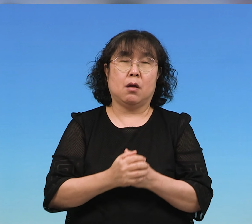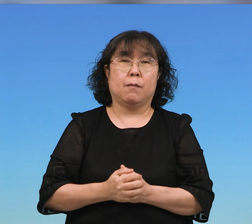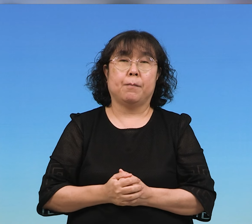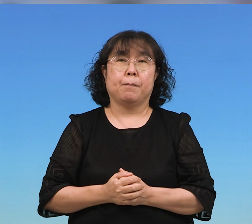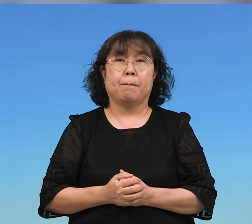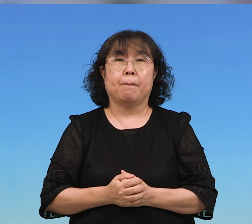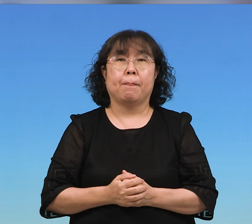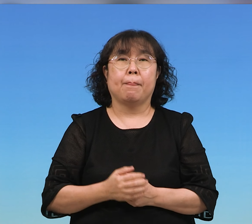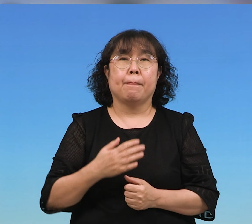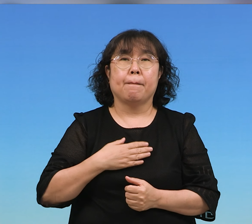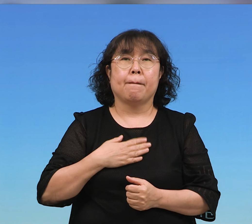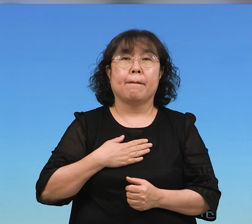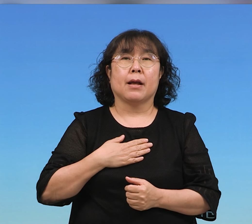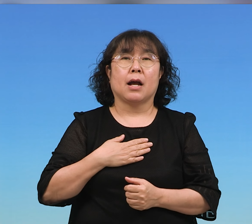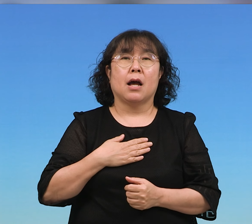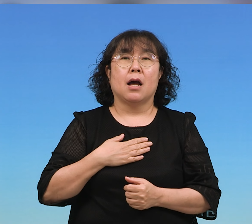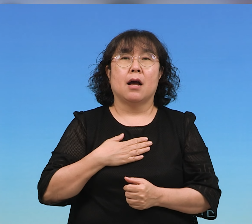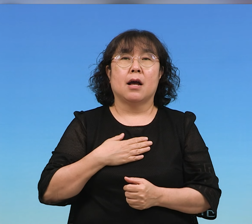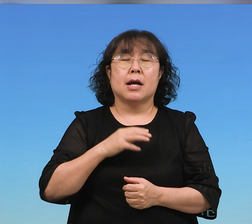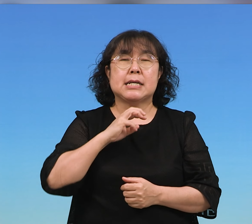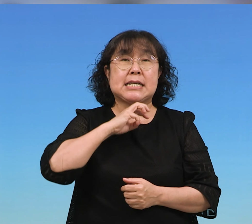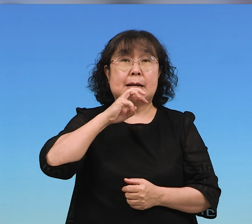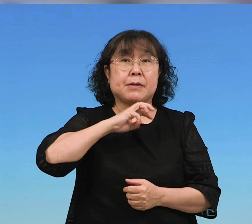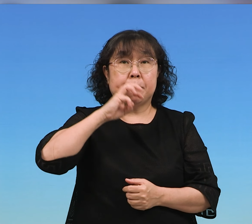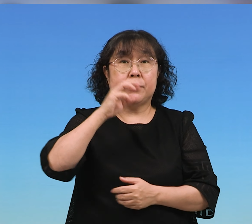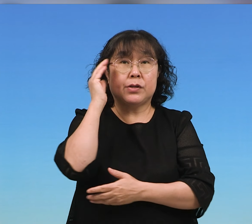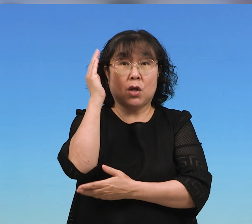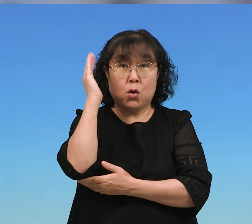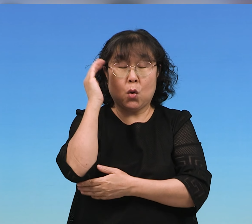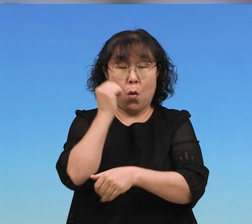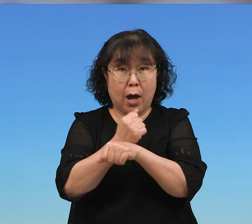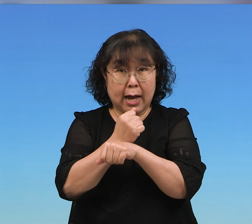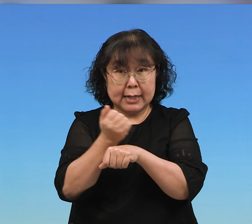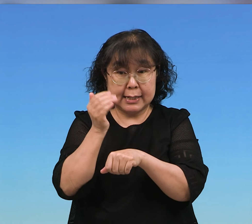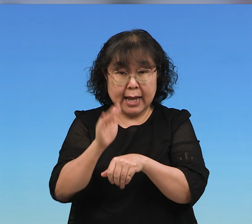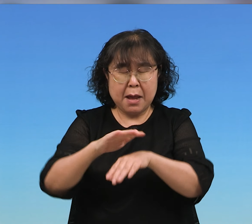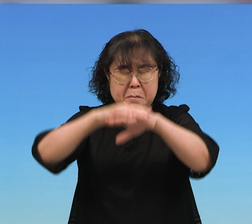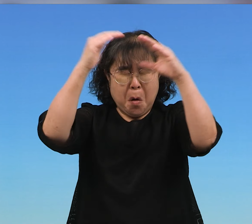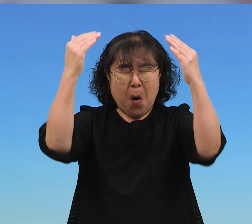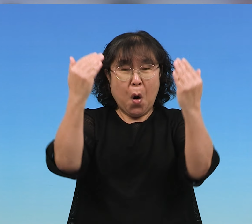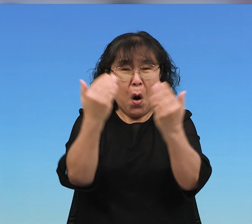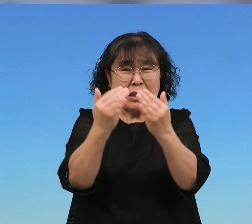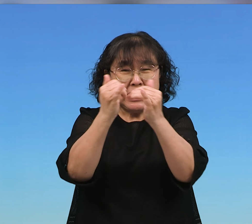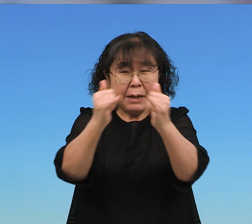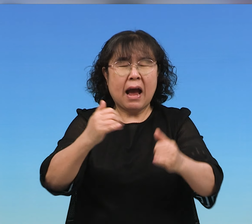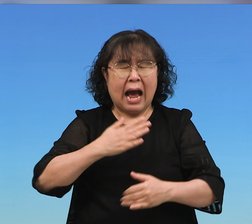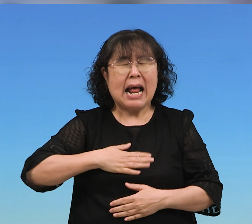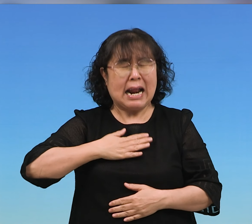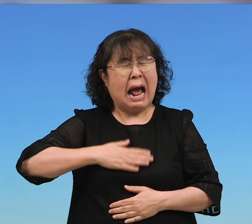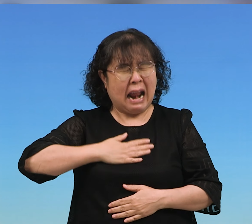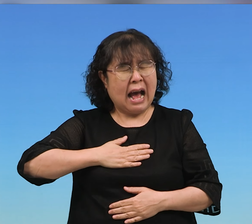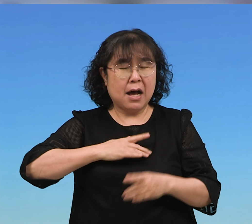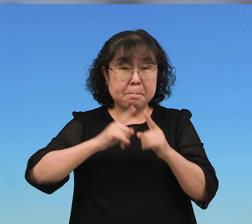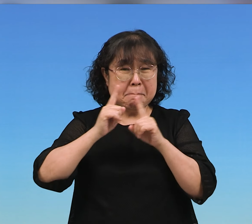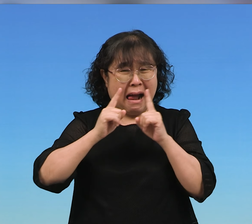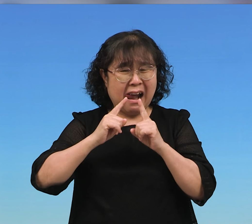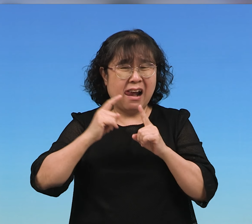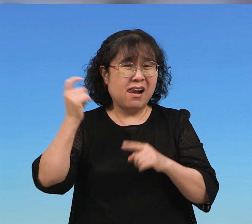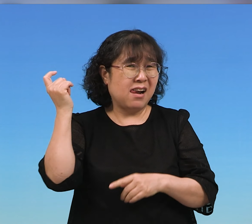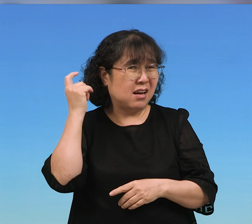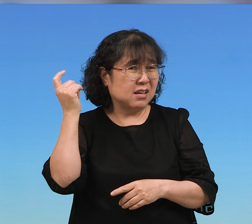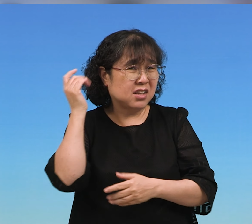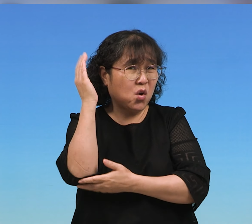안목 없이 됩니까? 제가 지금 30분 설교를 하는데 모든 분들이 뻔히 다 아는 이야기를 제가 30분